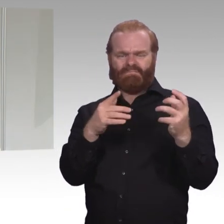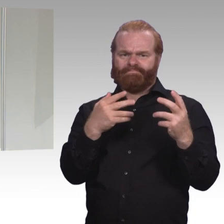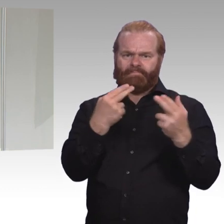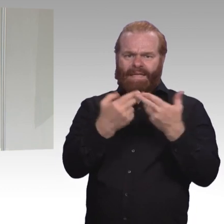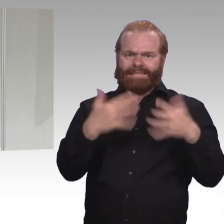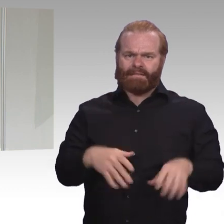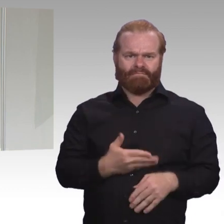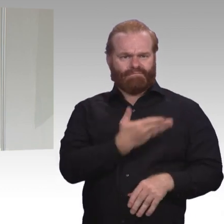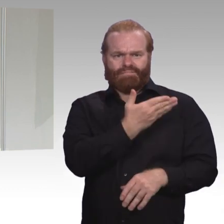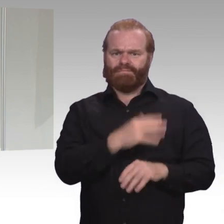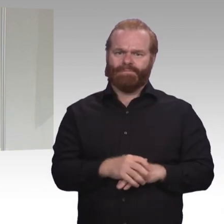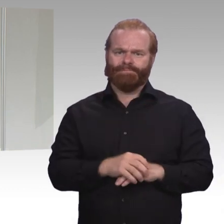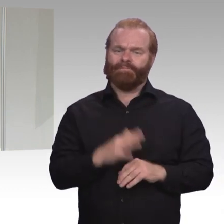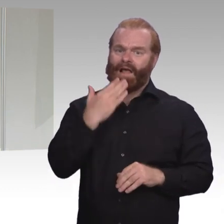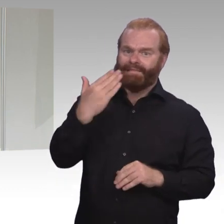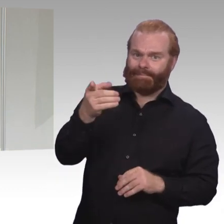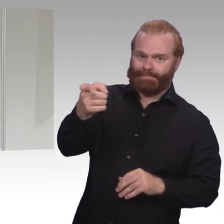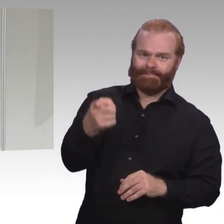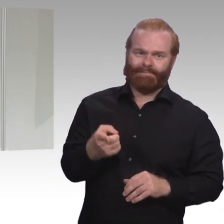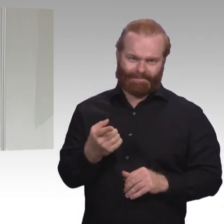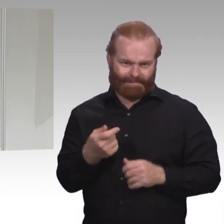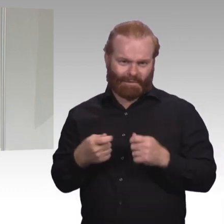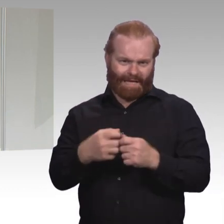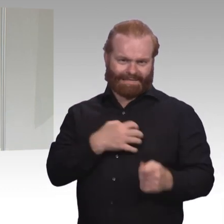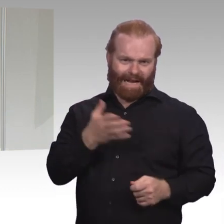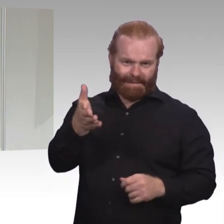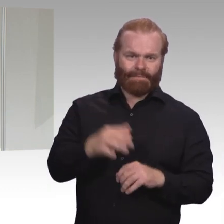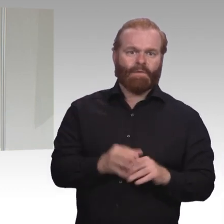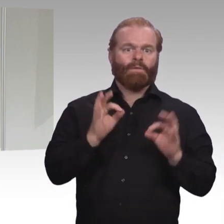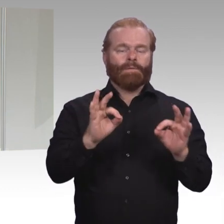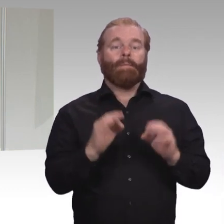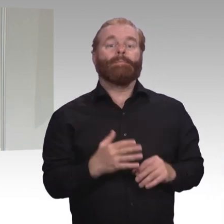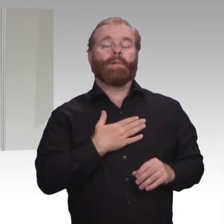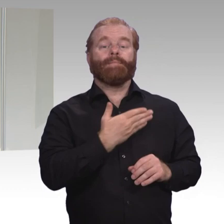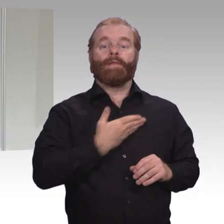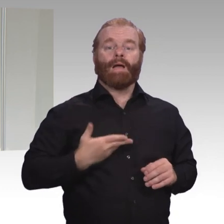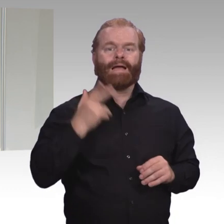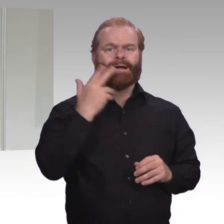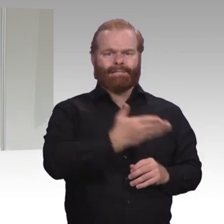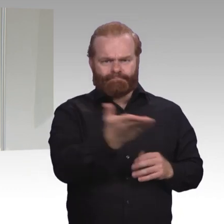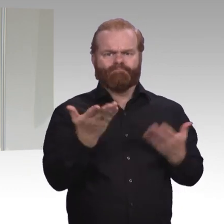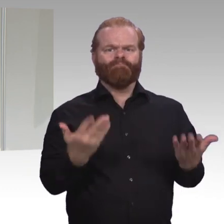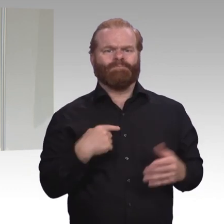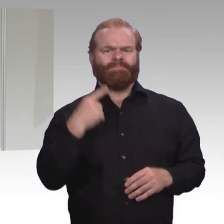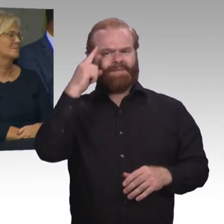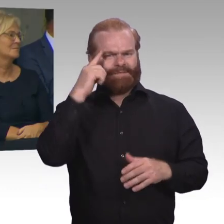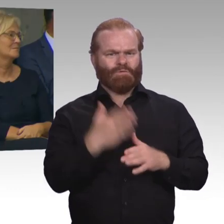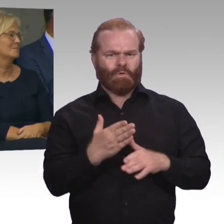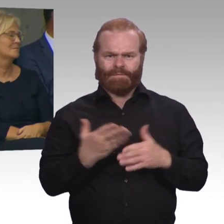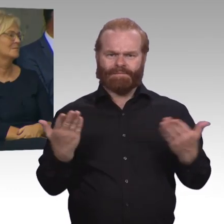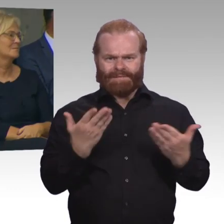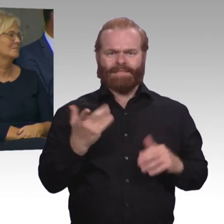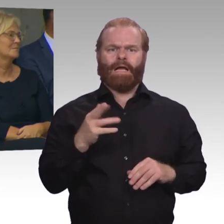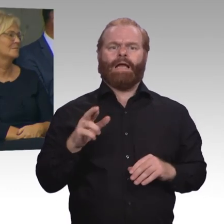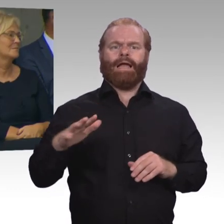Engagement weiter braucht. Frau Bundesverteidigungsministerin, Sie haben die Krise im Golf von Oman angesprochen. Und ich finde richtig,